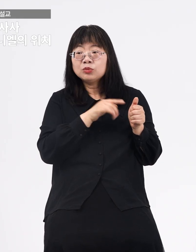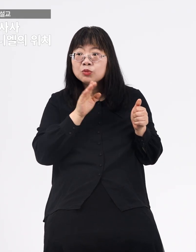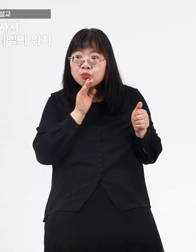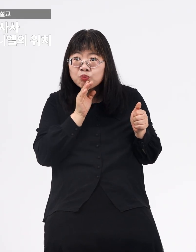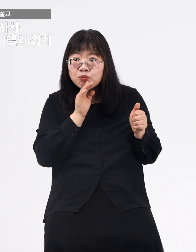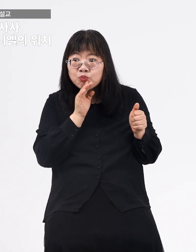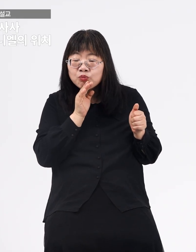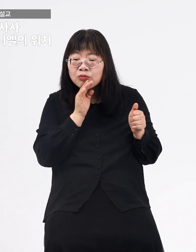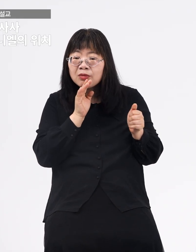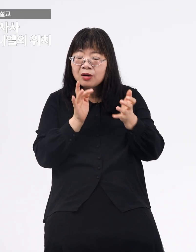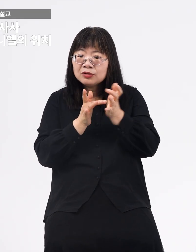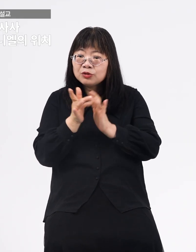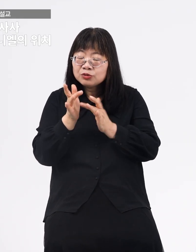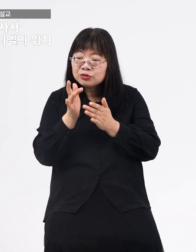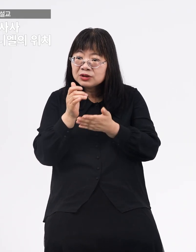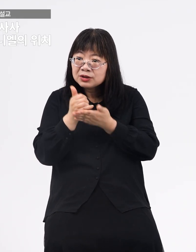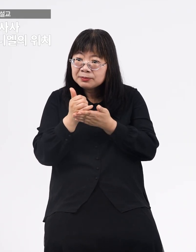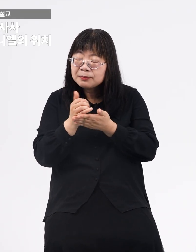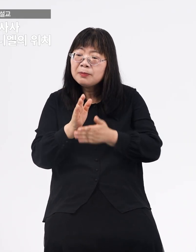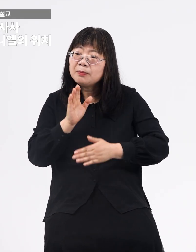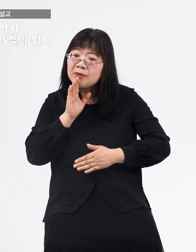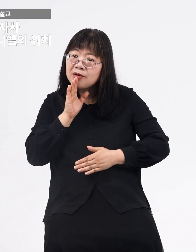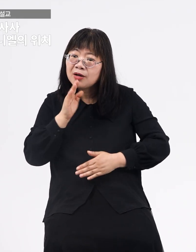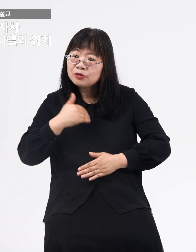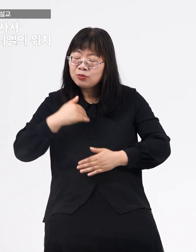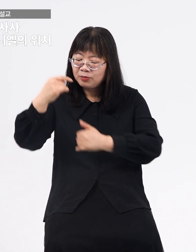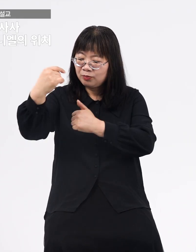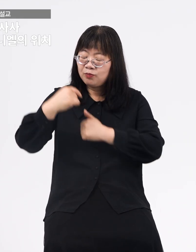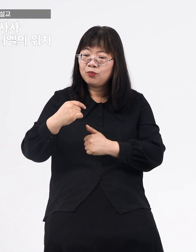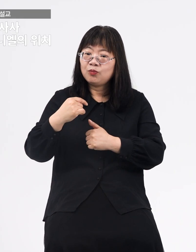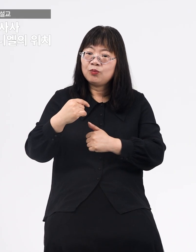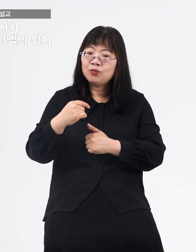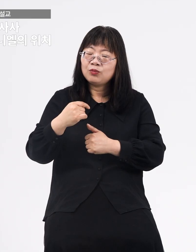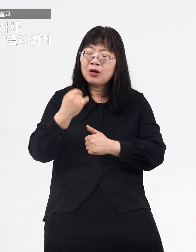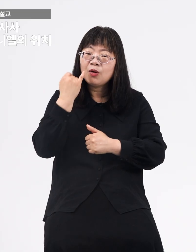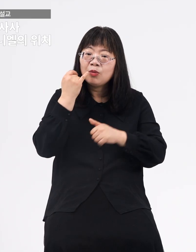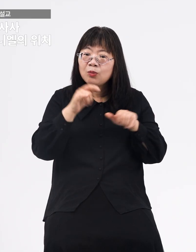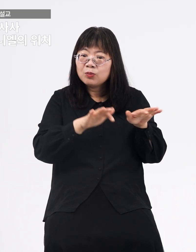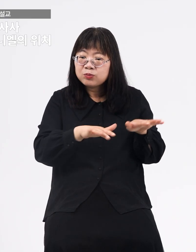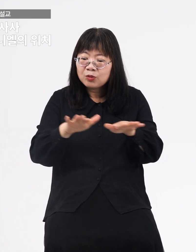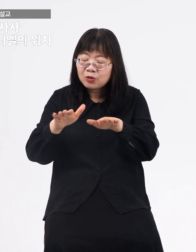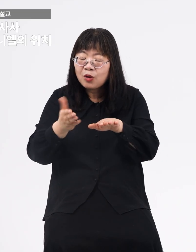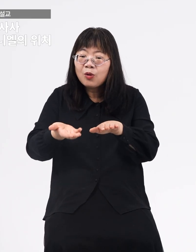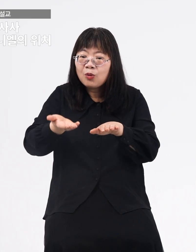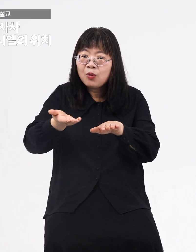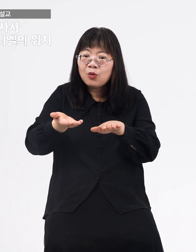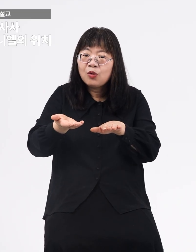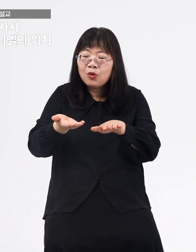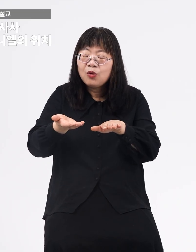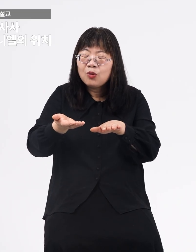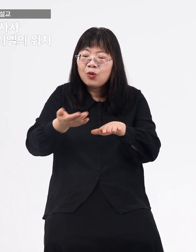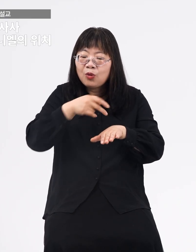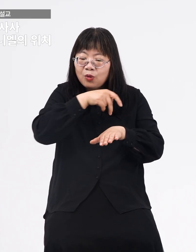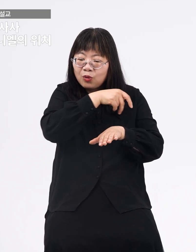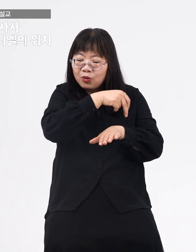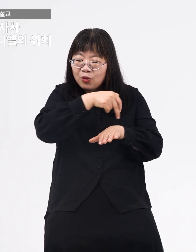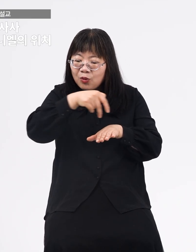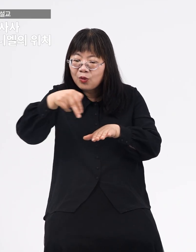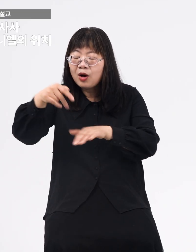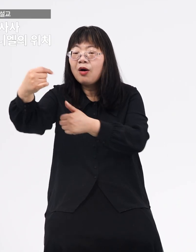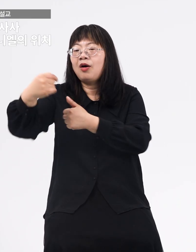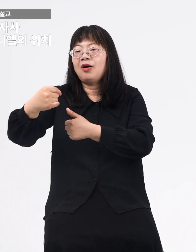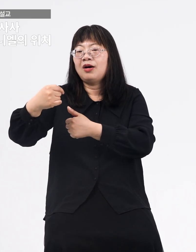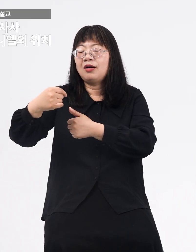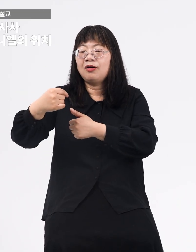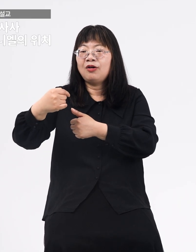정말 선생님 맞는다면 저를 명해서 물 위로 걸어오라 하십시오. 더